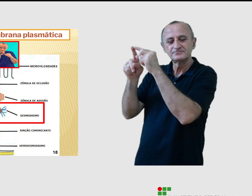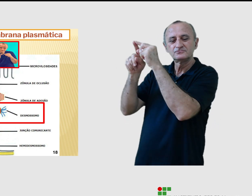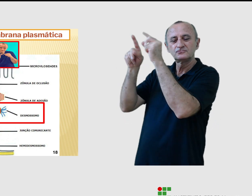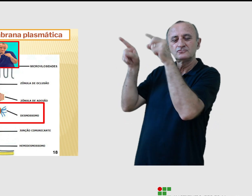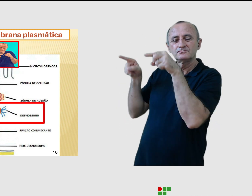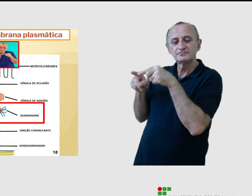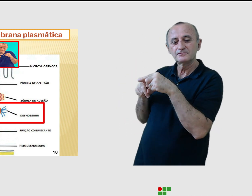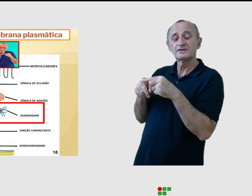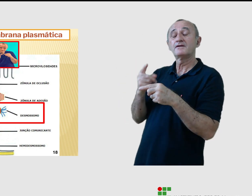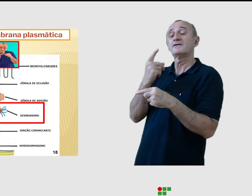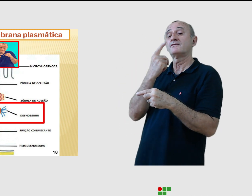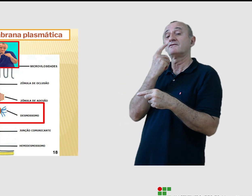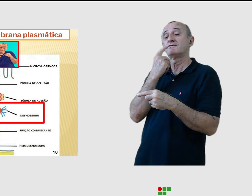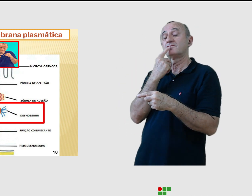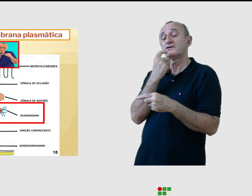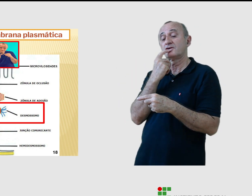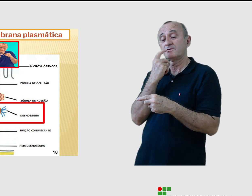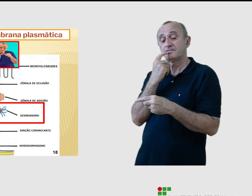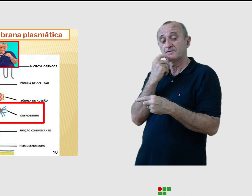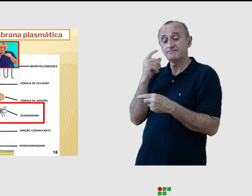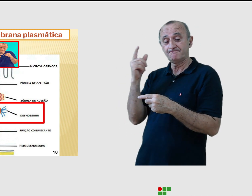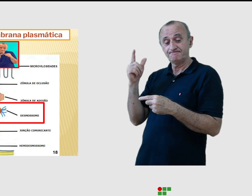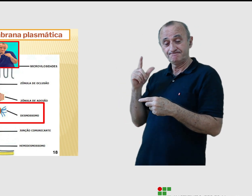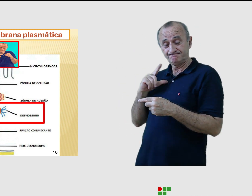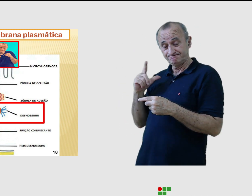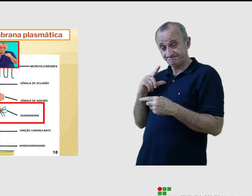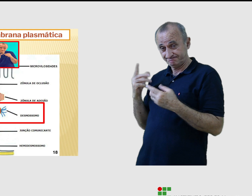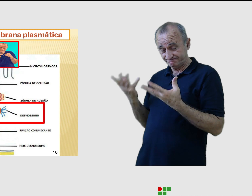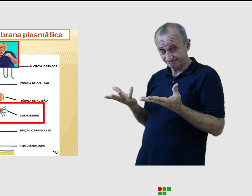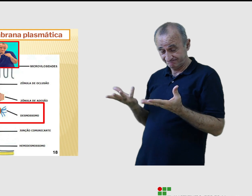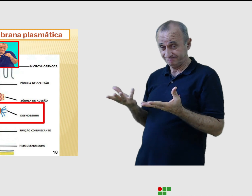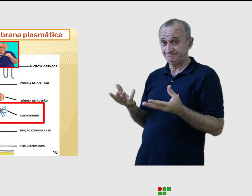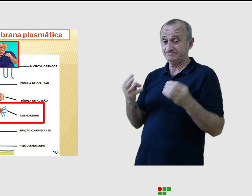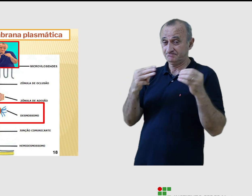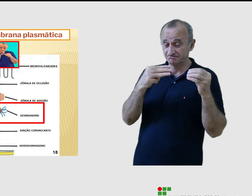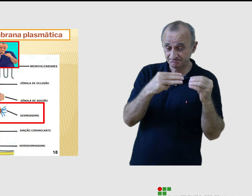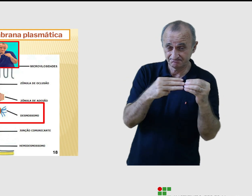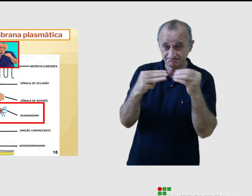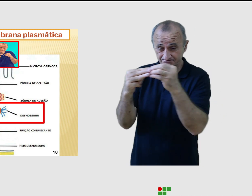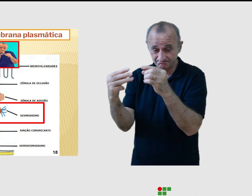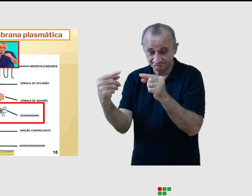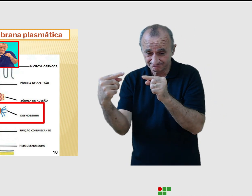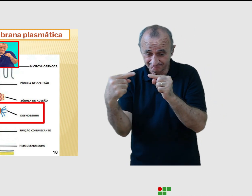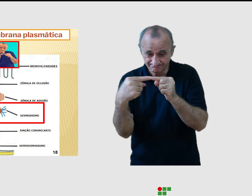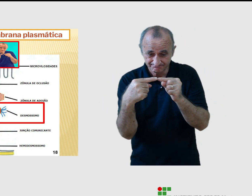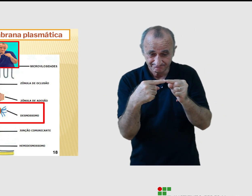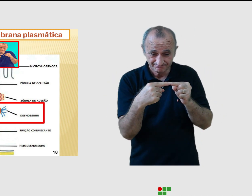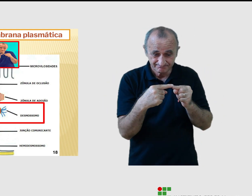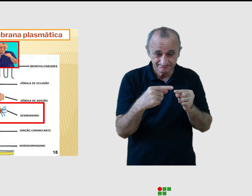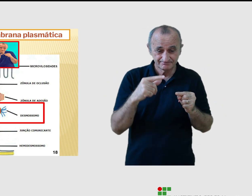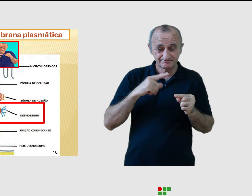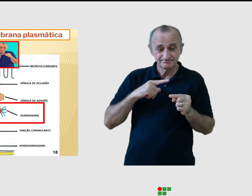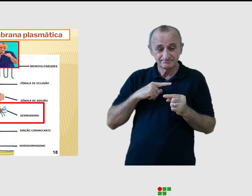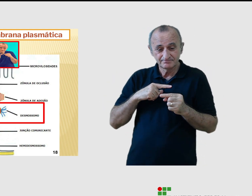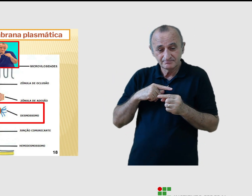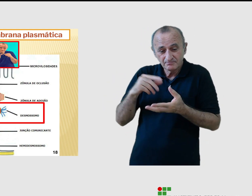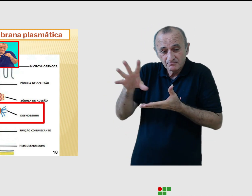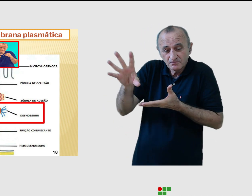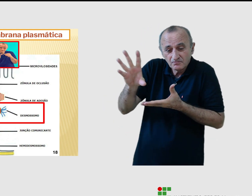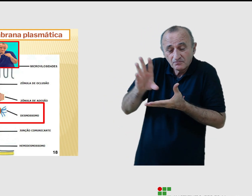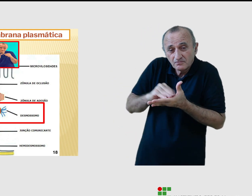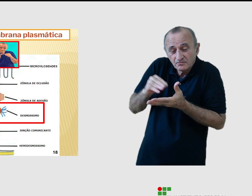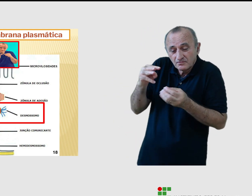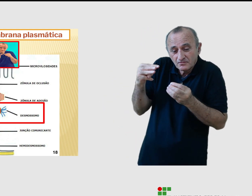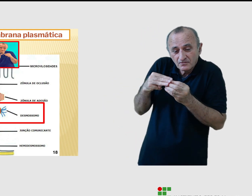observe então o retângulo vermelho na figura. Os demossomos possuem